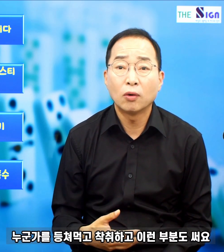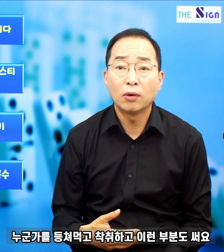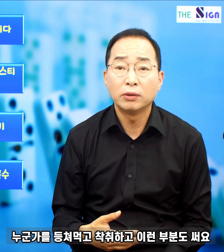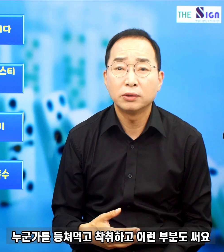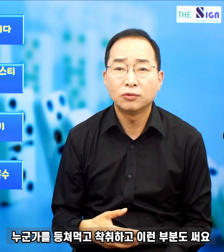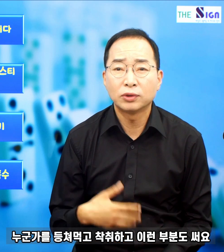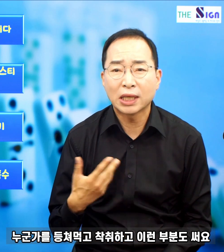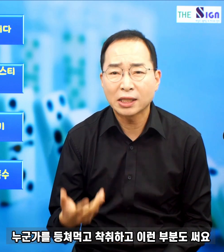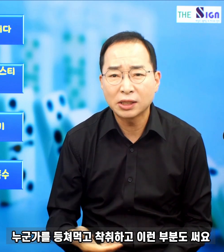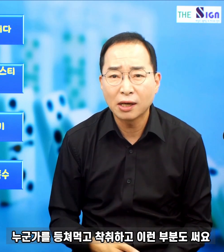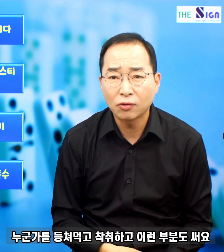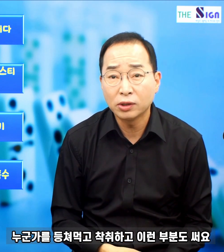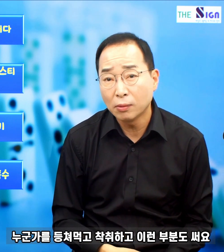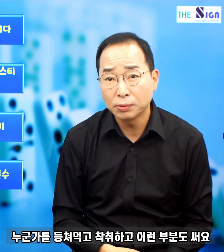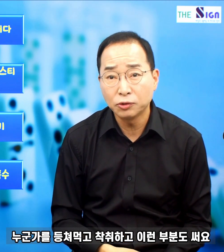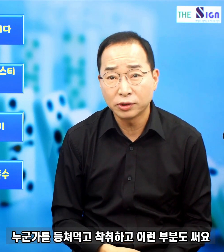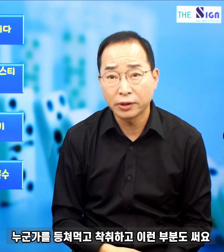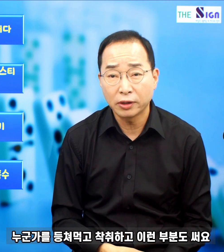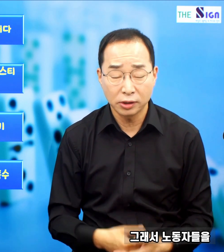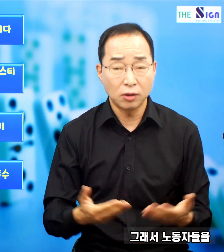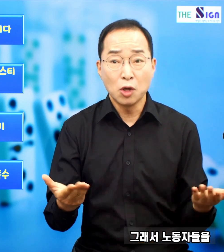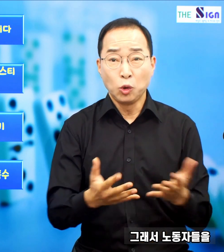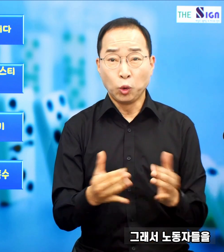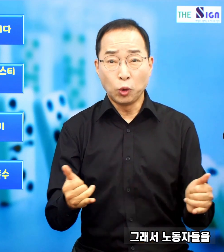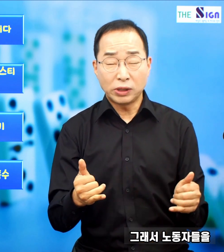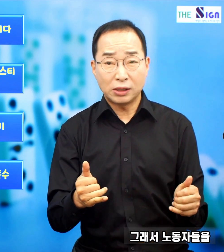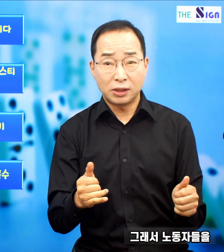등쳐먹고 착취하고 이런 부분도 써요. 그래서 노동자들을